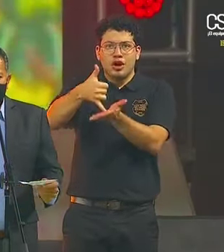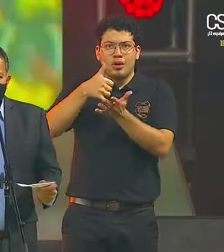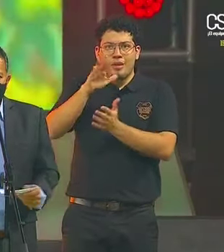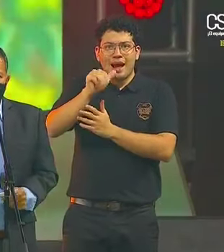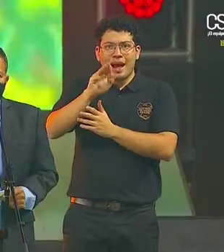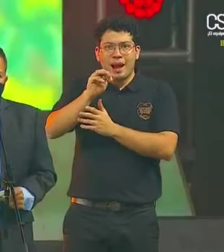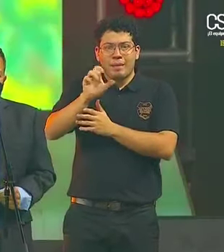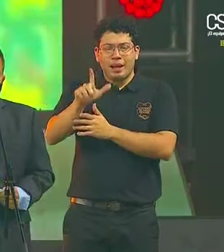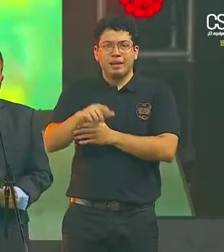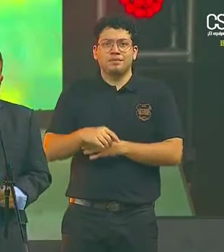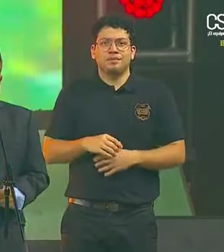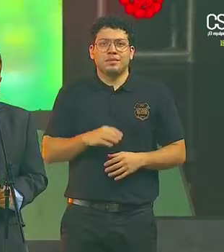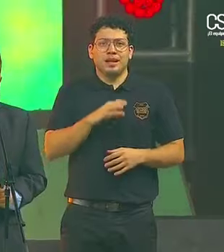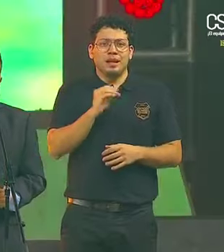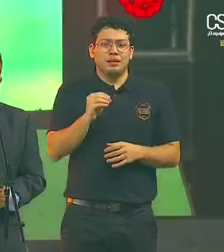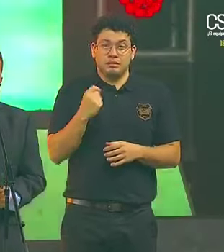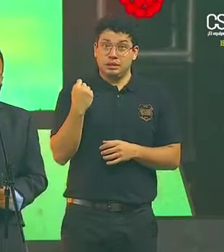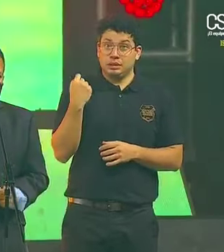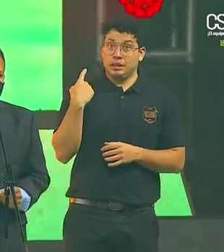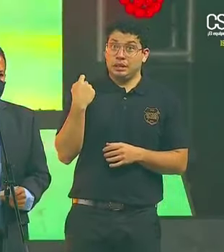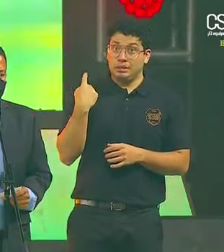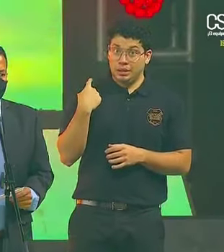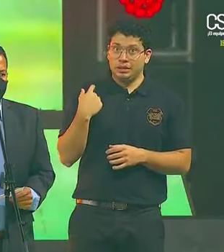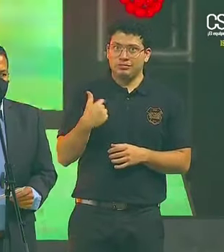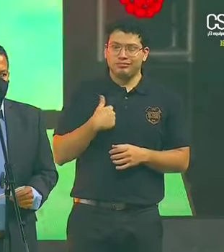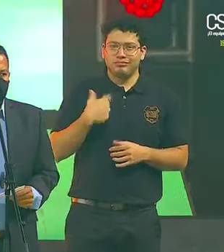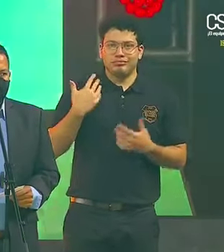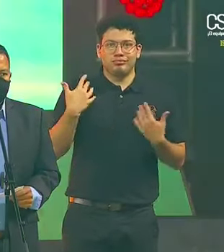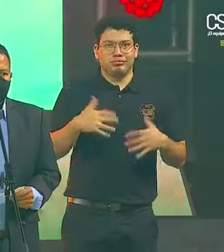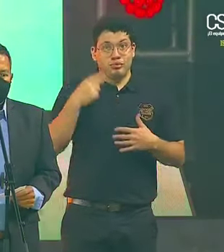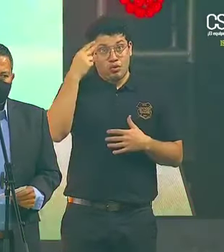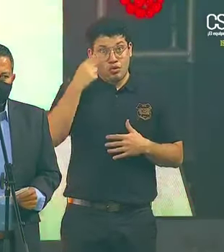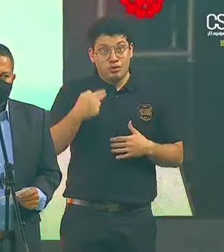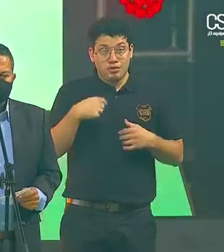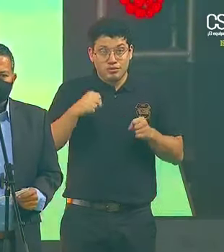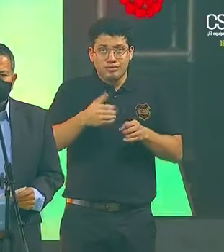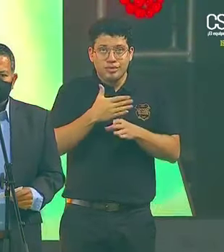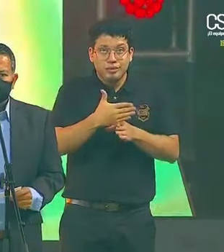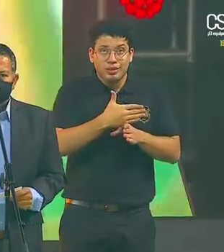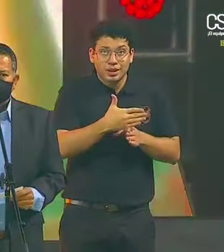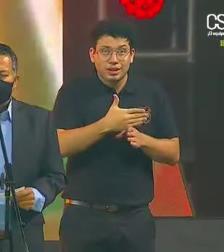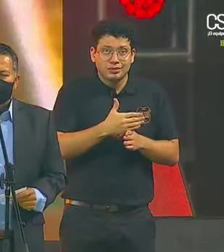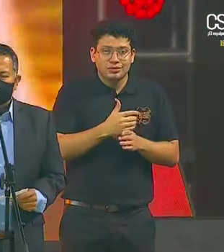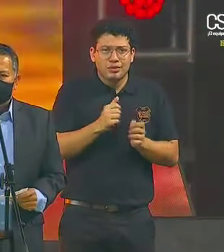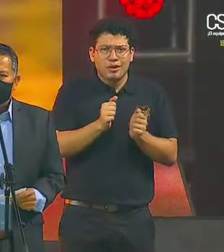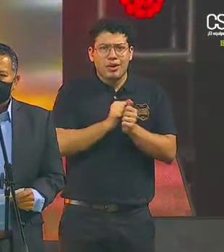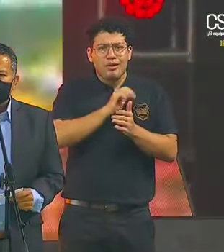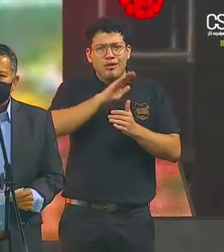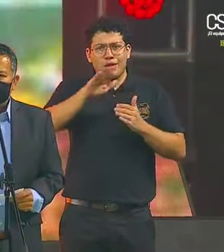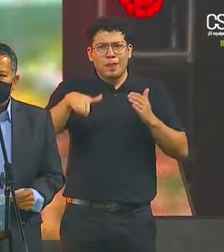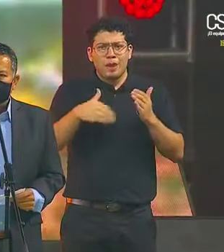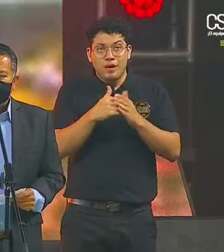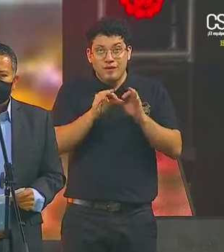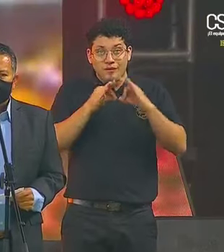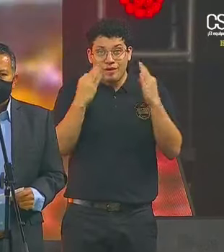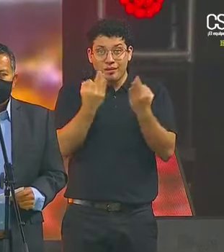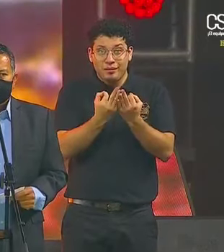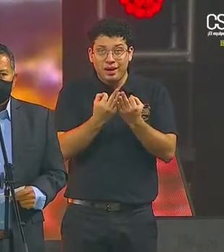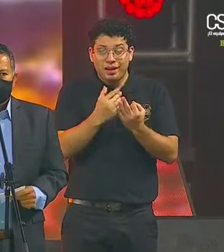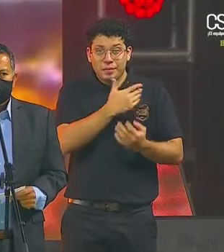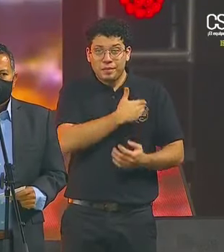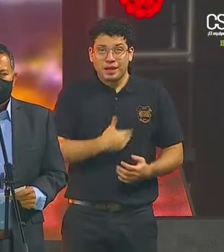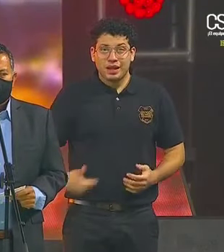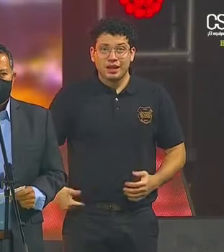1988. Y recientemente tuve el honor de compartir con toda la familia herediana